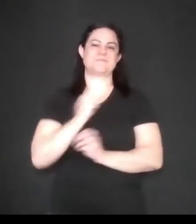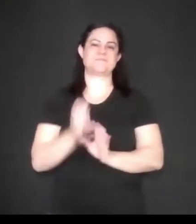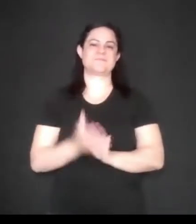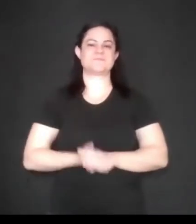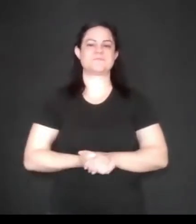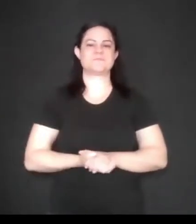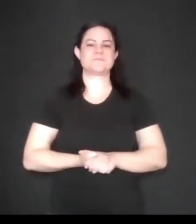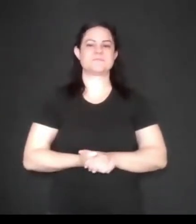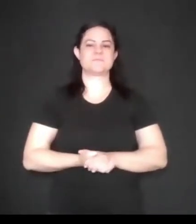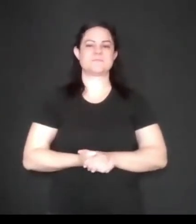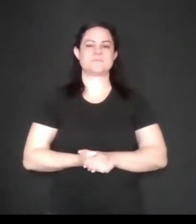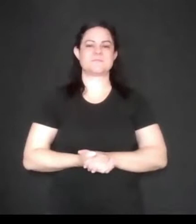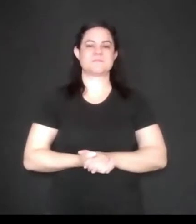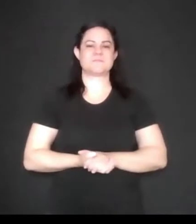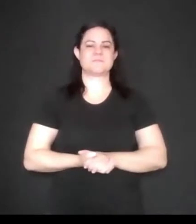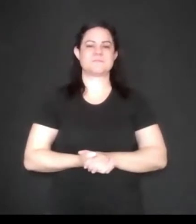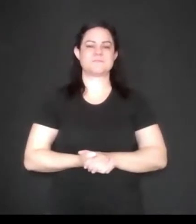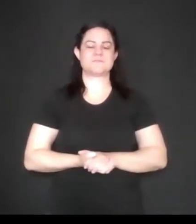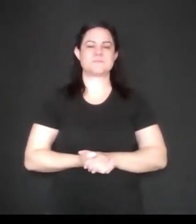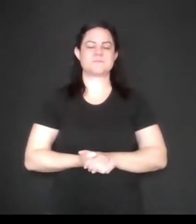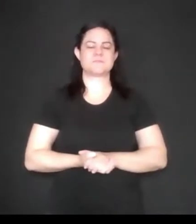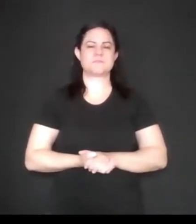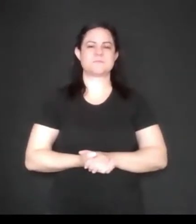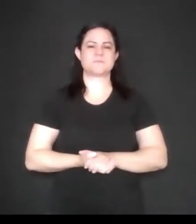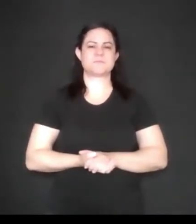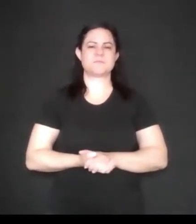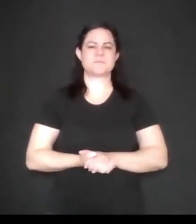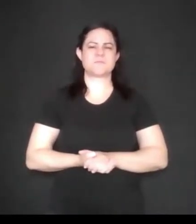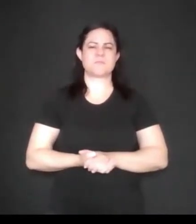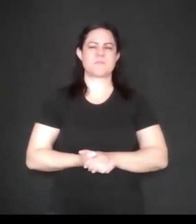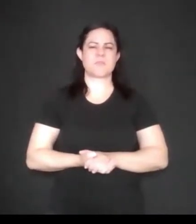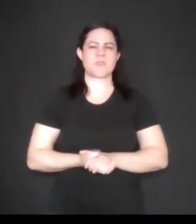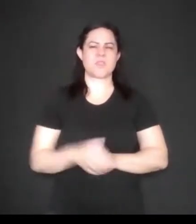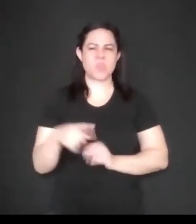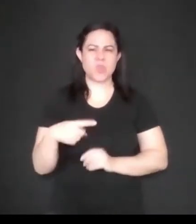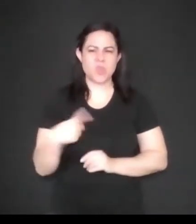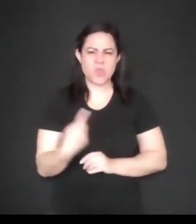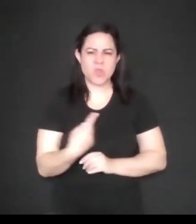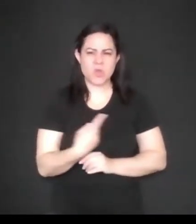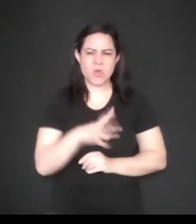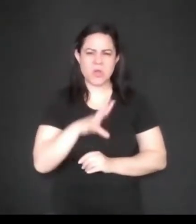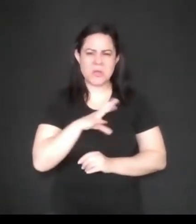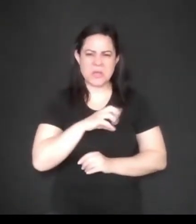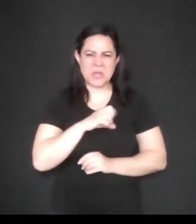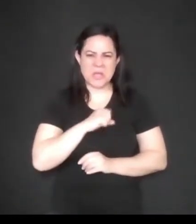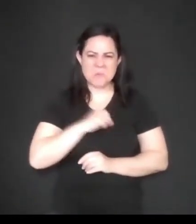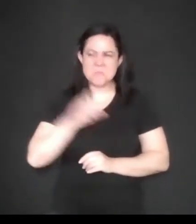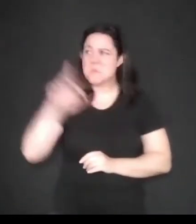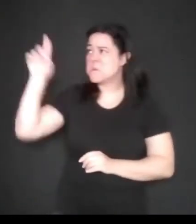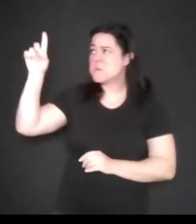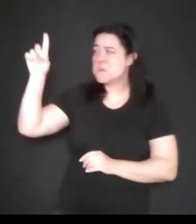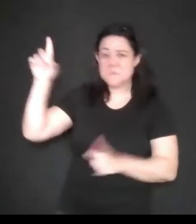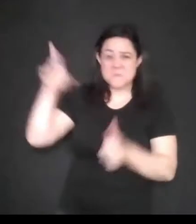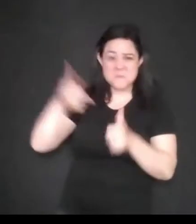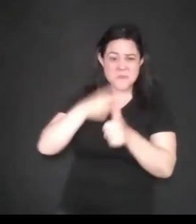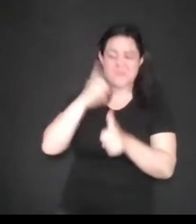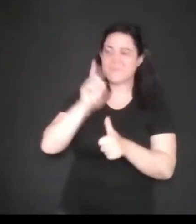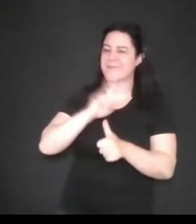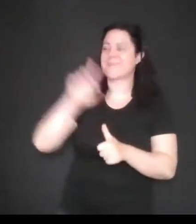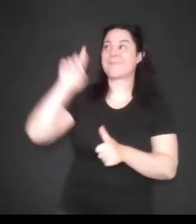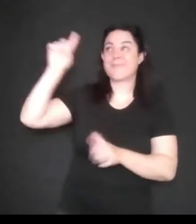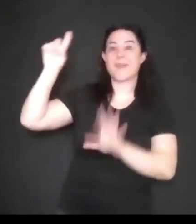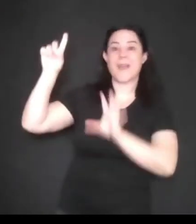Não em que nós tenhamos amado a Deus, mas em que ele nos amou e enviou seu Filho